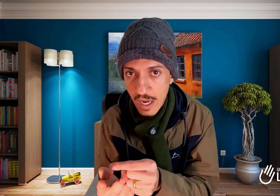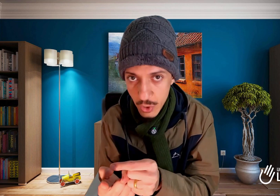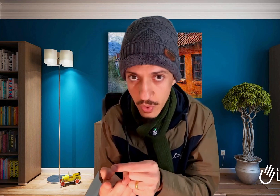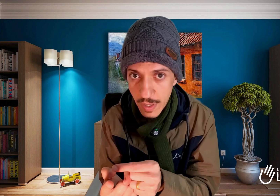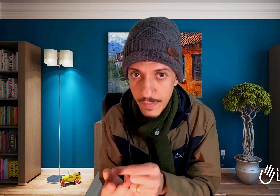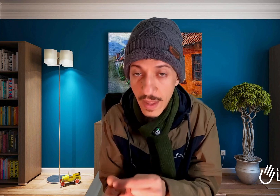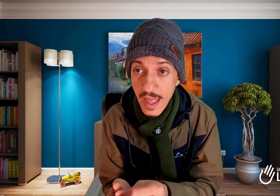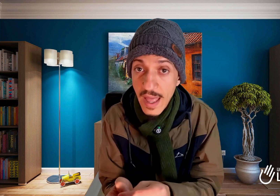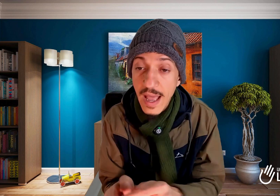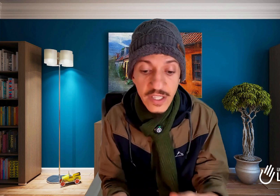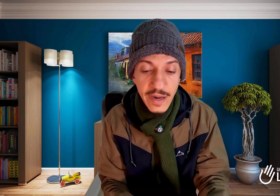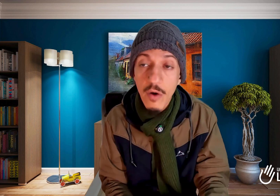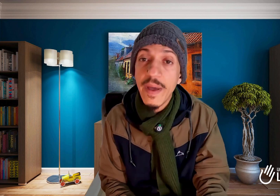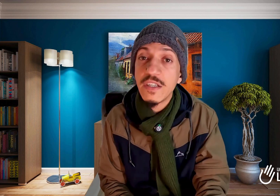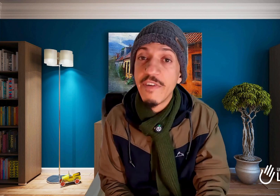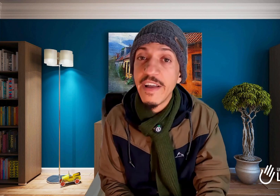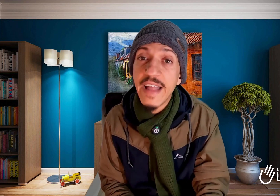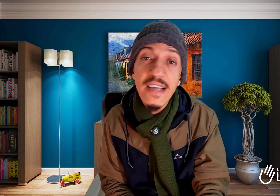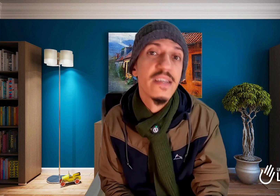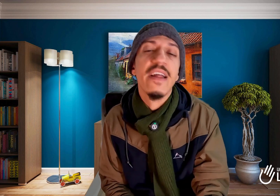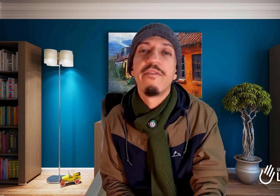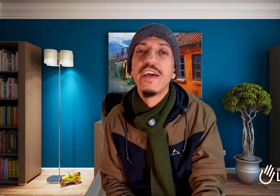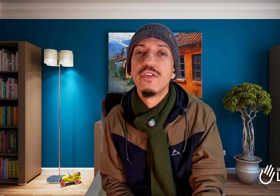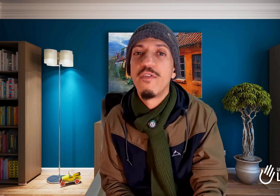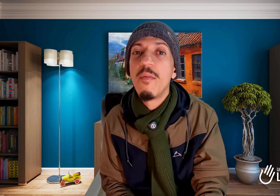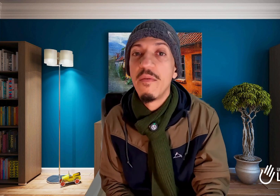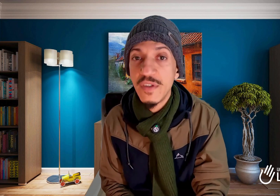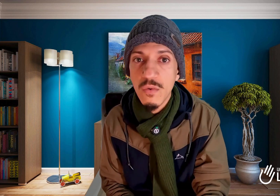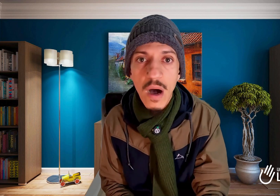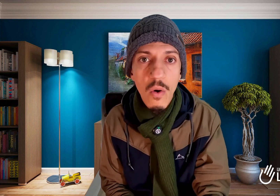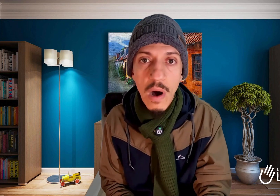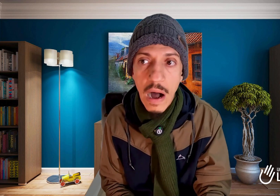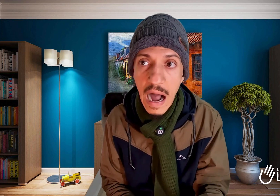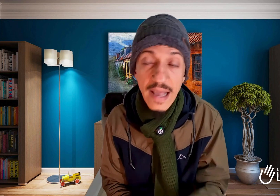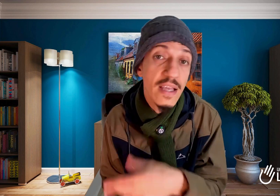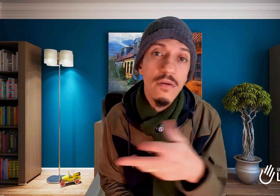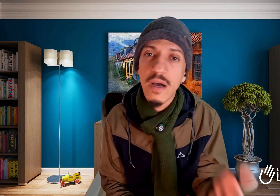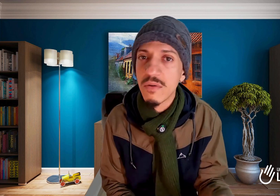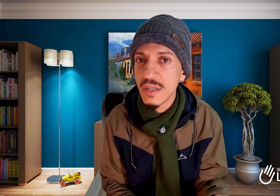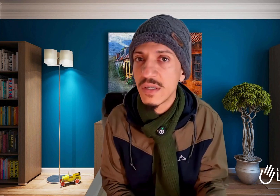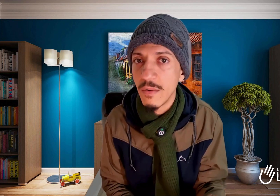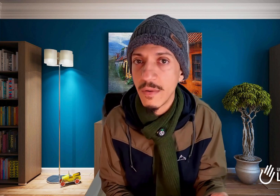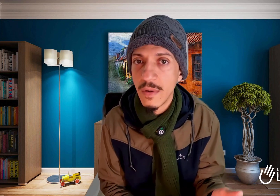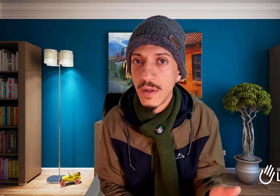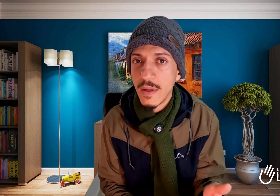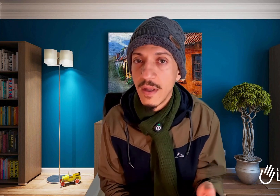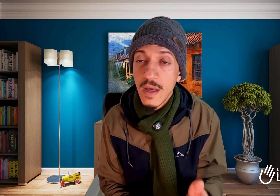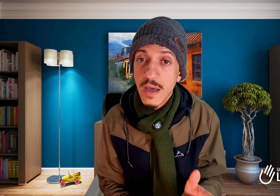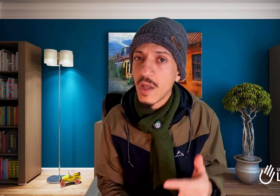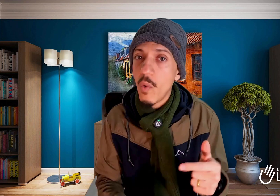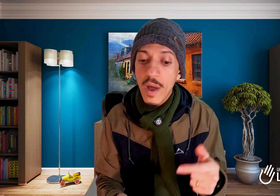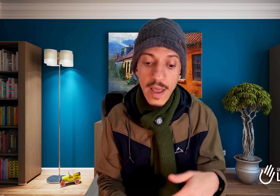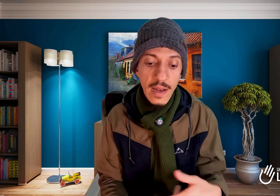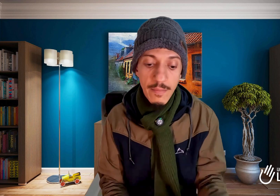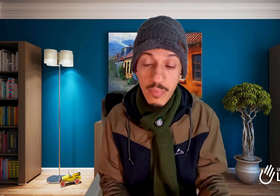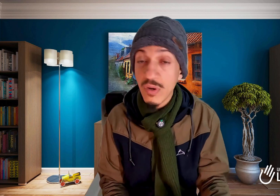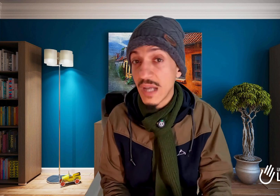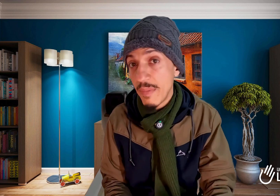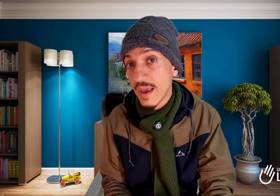ajuda, ele geralmente vai descrever de forma visual aquilo que aconteceu. Então, ele, por saber que a maioria